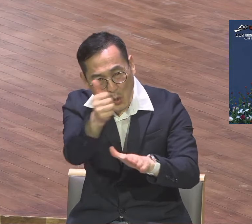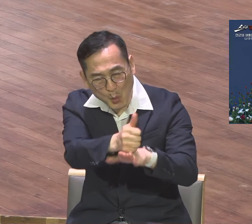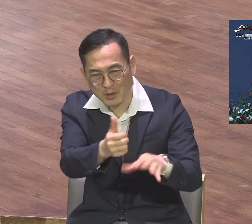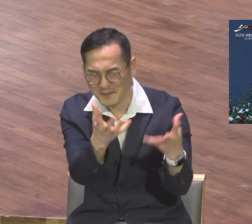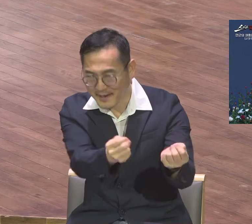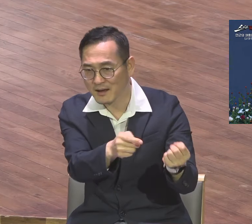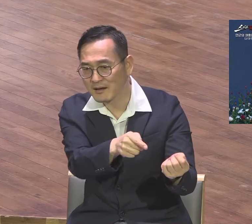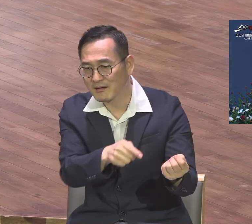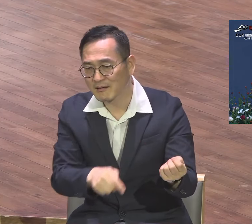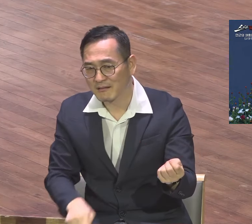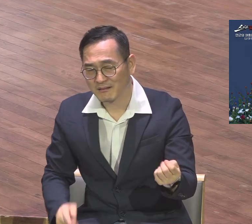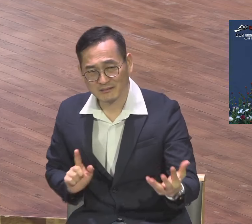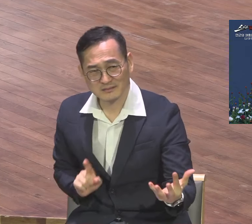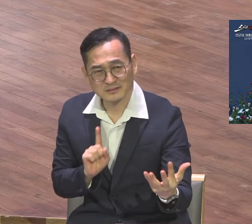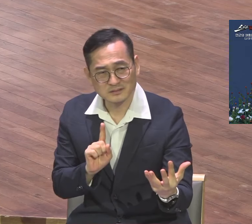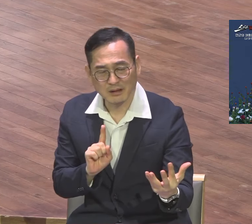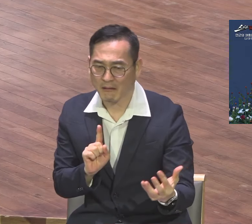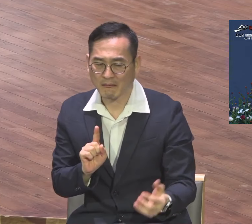게임이 안 돼요.